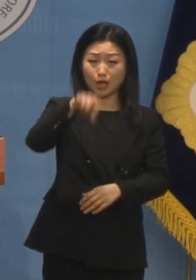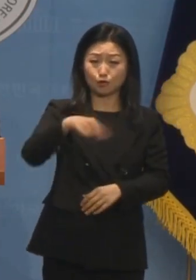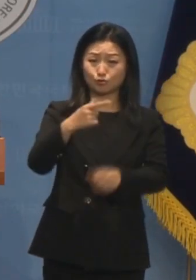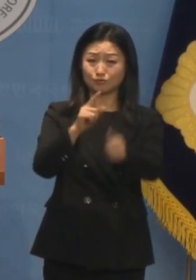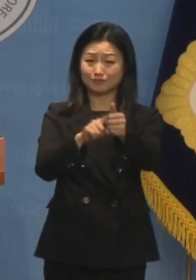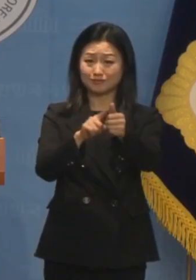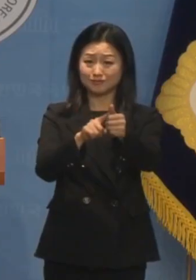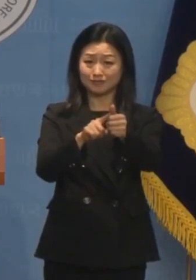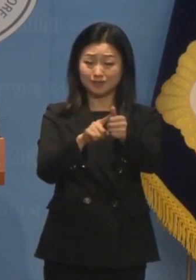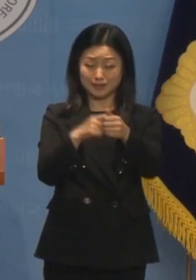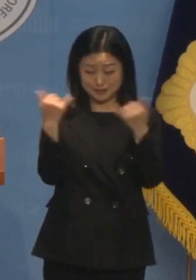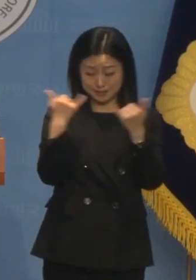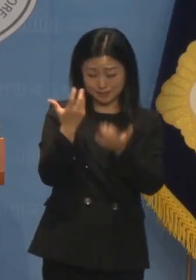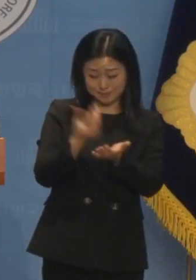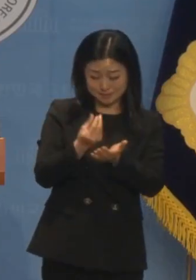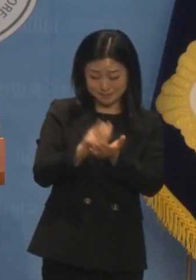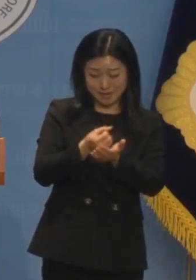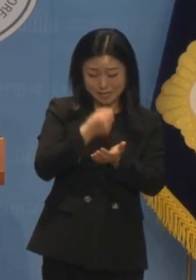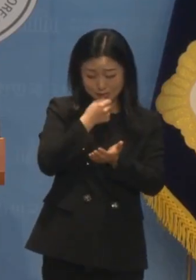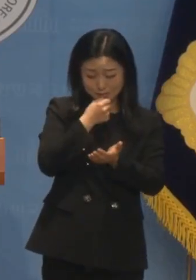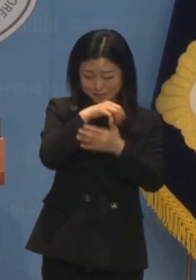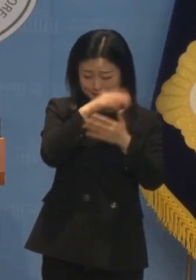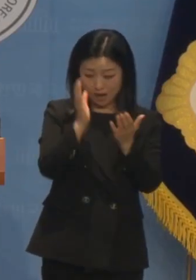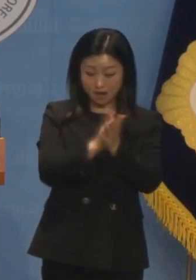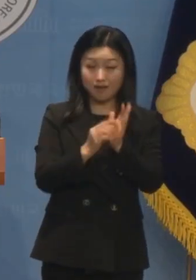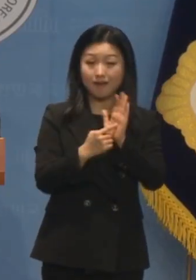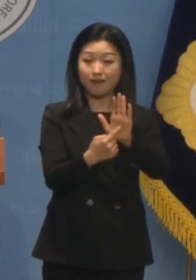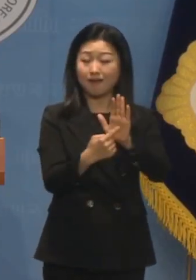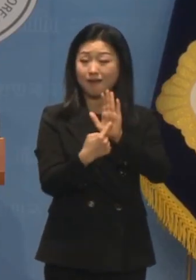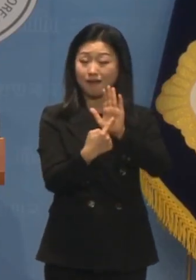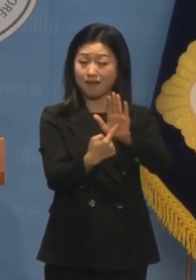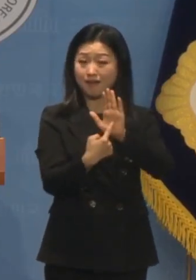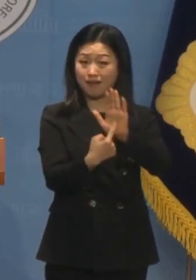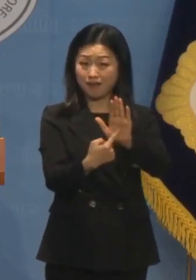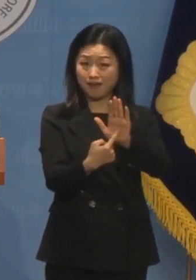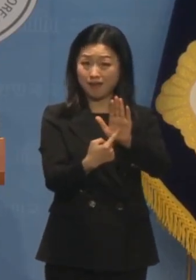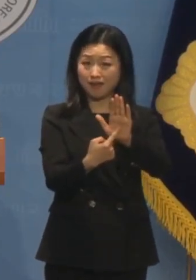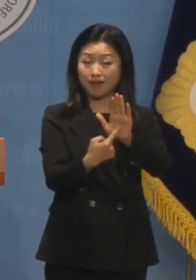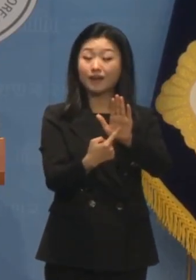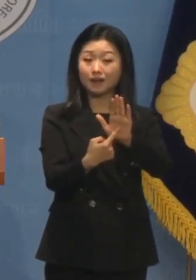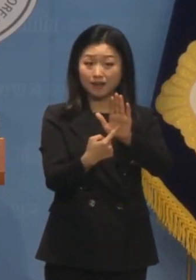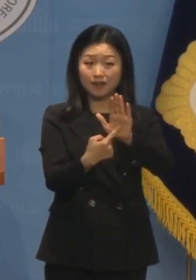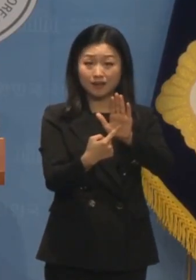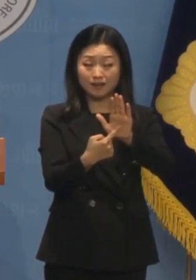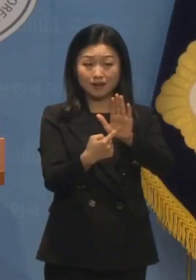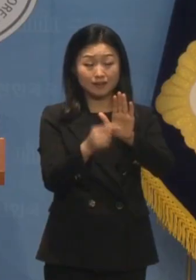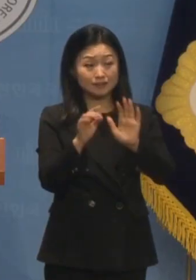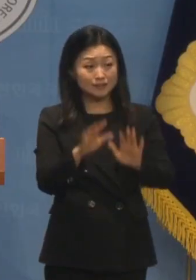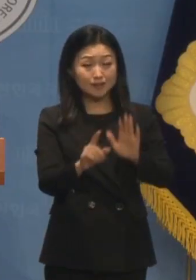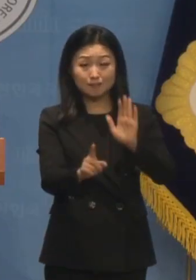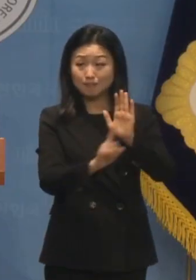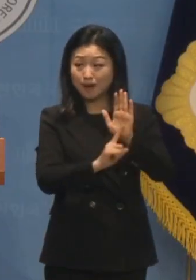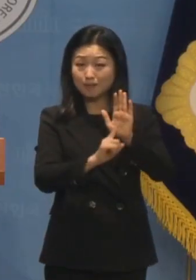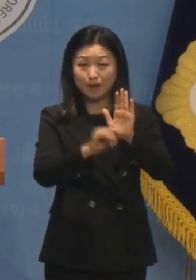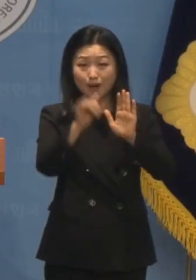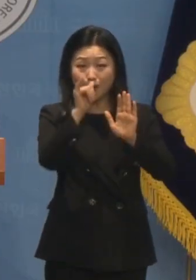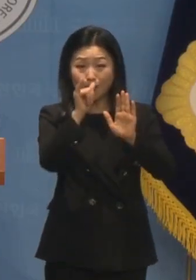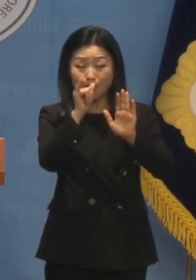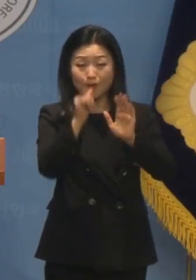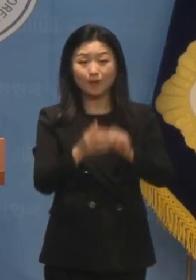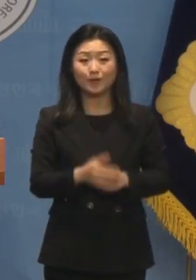일같이 통화녹음 인터뷰를 비롯한 수많은 명균 소식들이 쏟아져 나오고